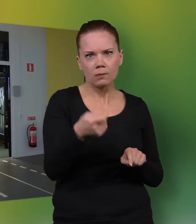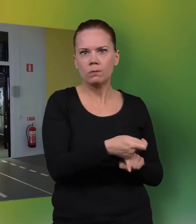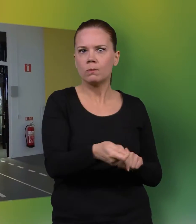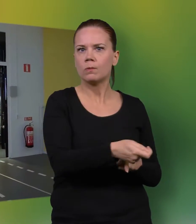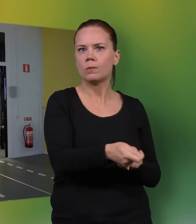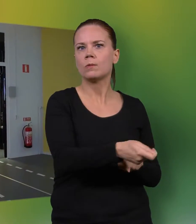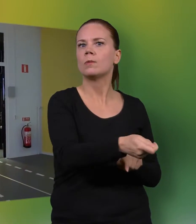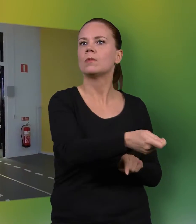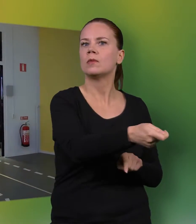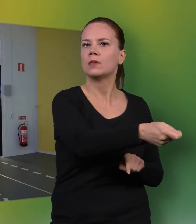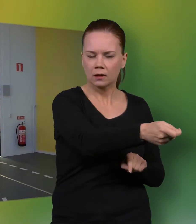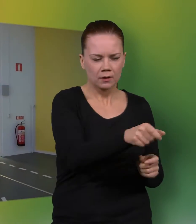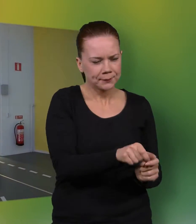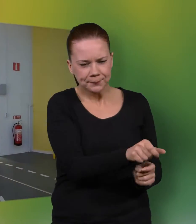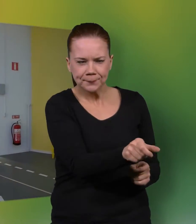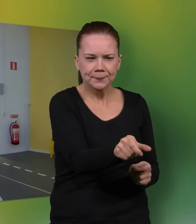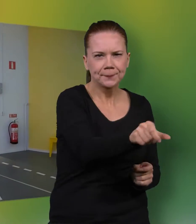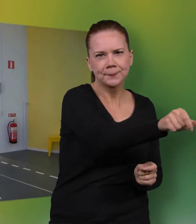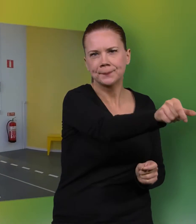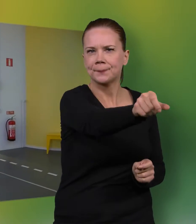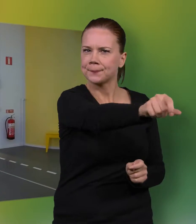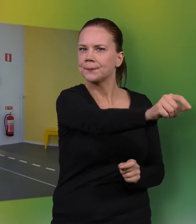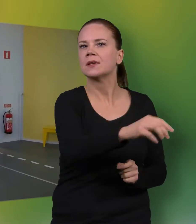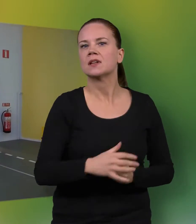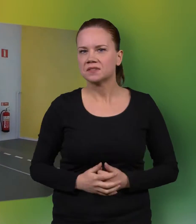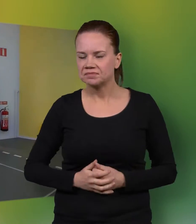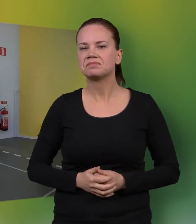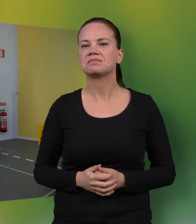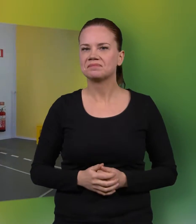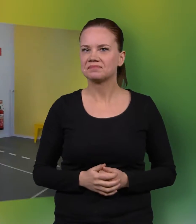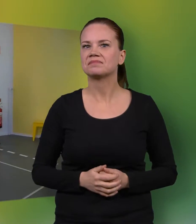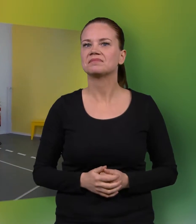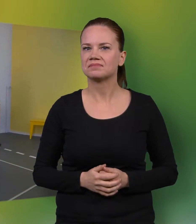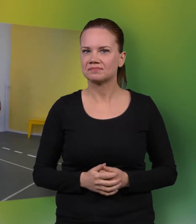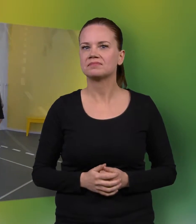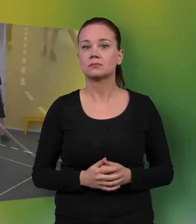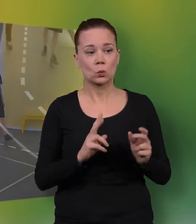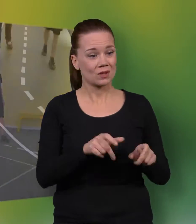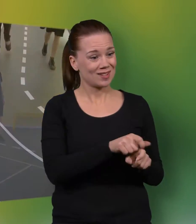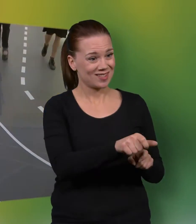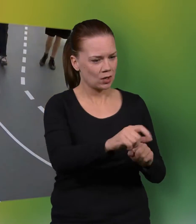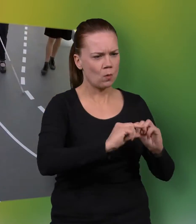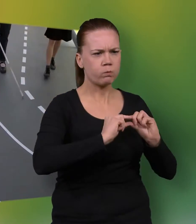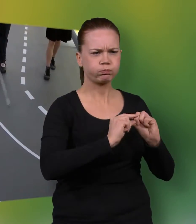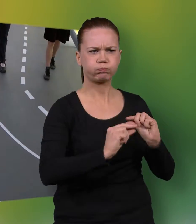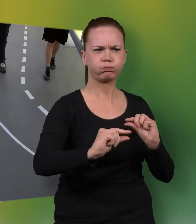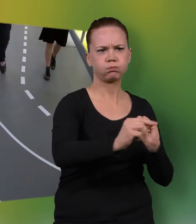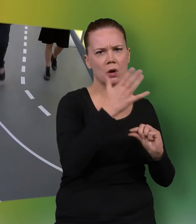Om du vill följa dem så leder en målad väg på golvet dig rätt genom Megamind. Mittlinjen i vägen är taktil.